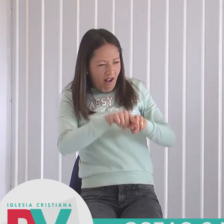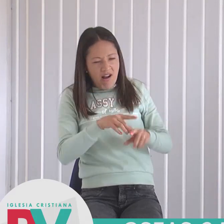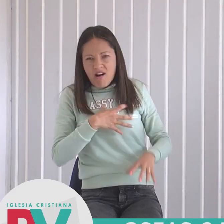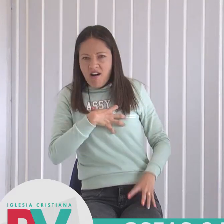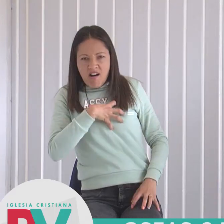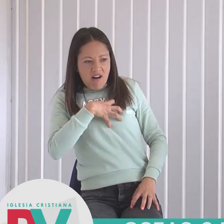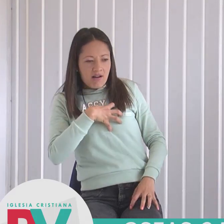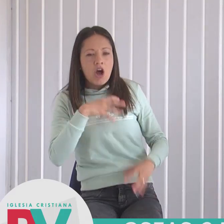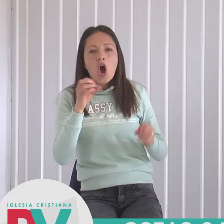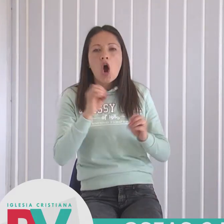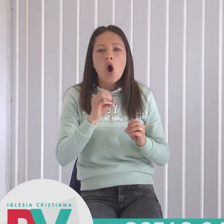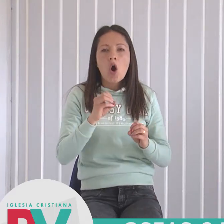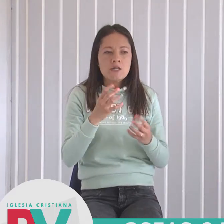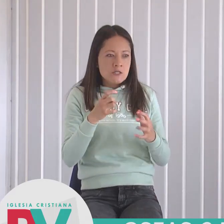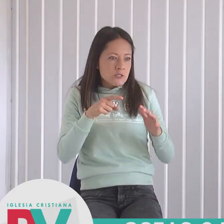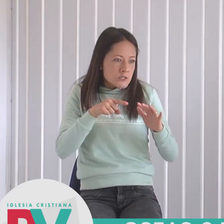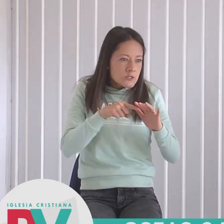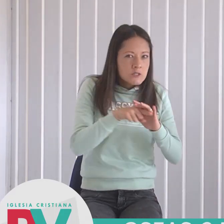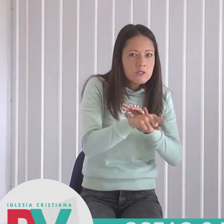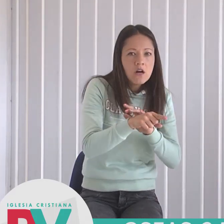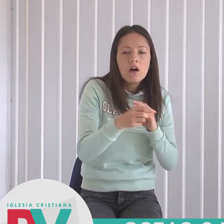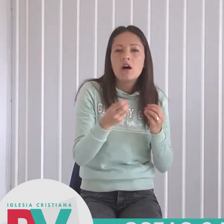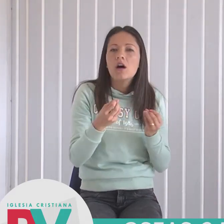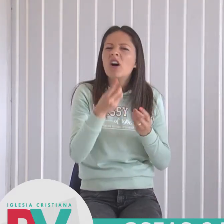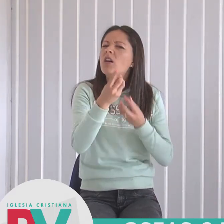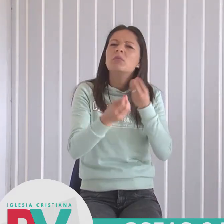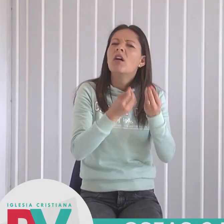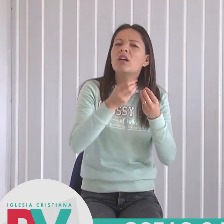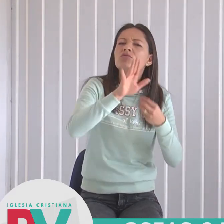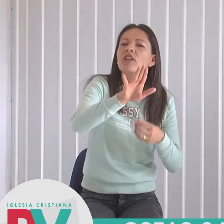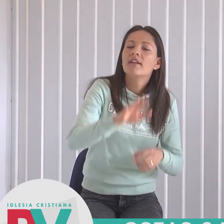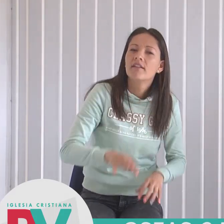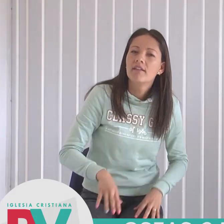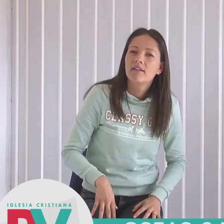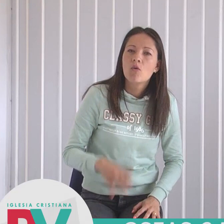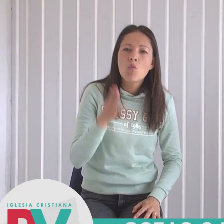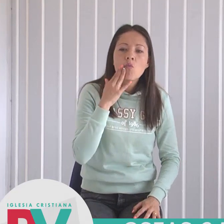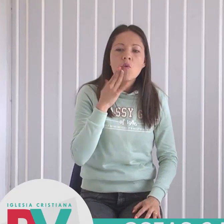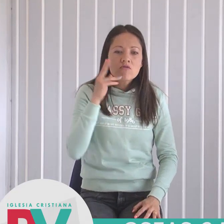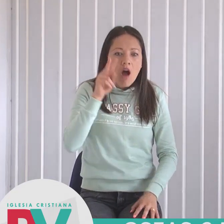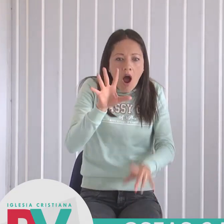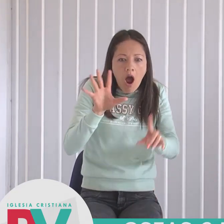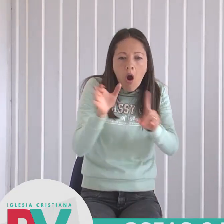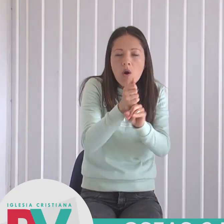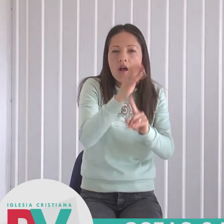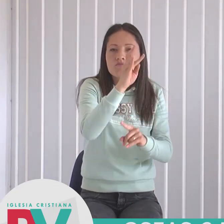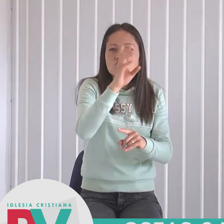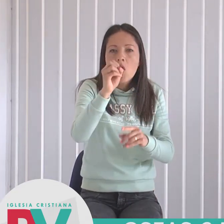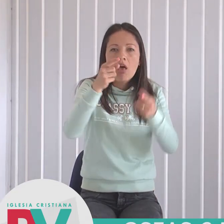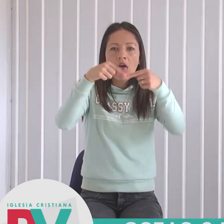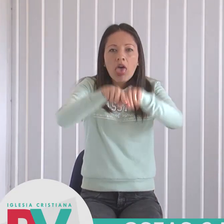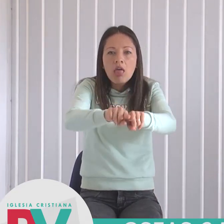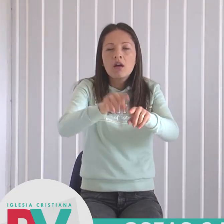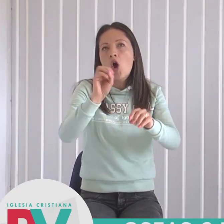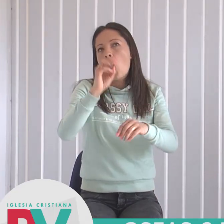¿Obraría con sevicia? ¿Cómo obraría usted ante su esposa o su esposo que le ha sido